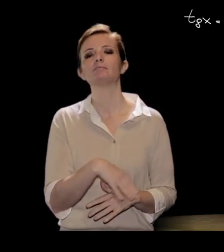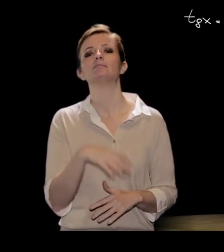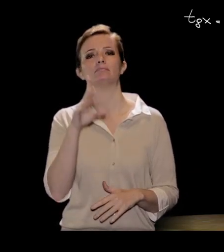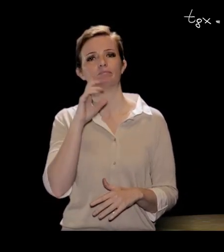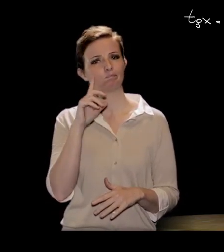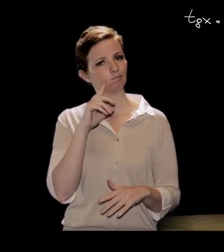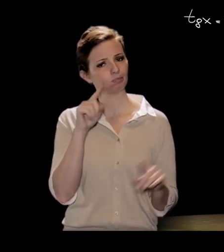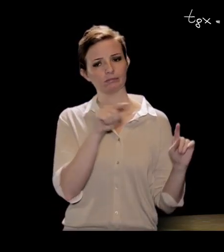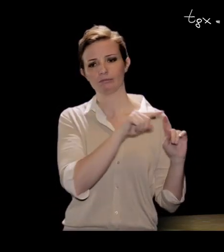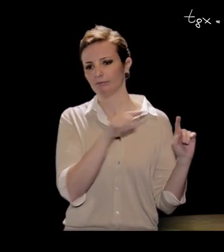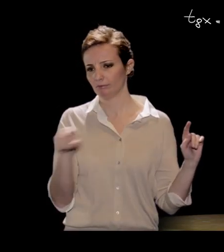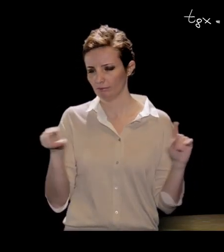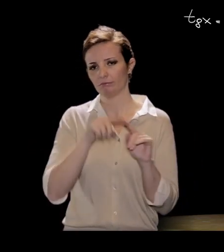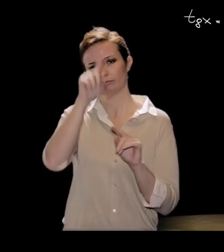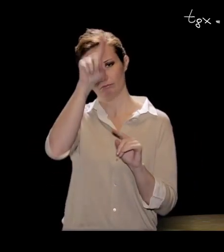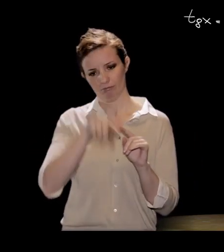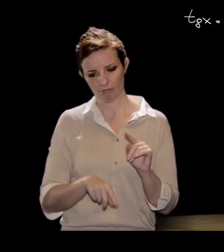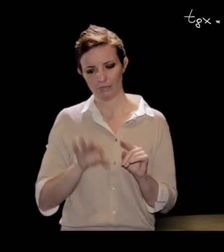Aiutiamoci come al solito,